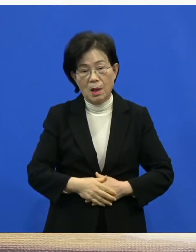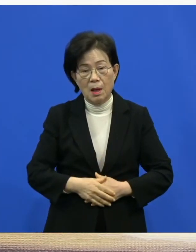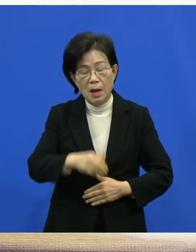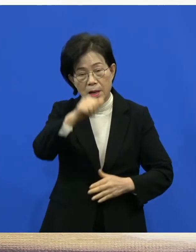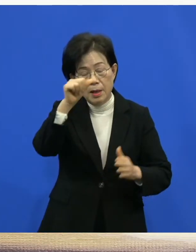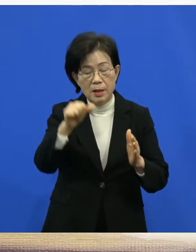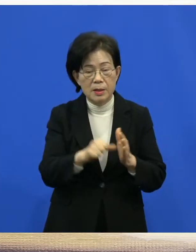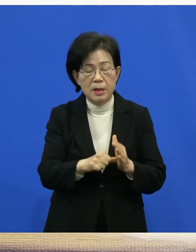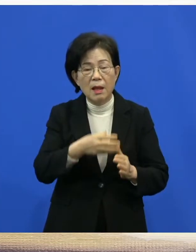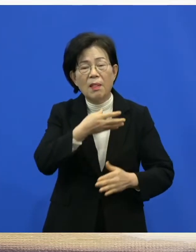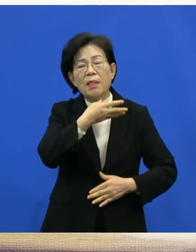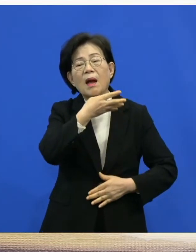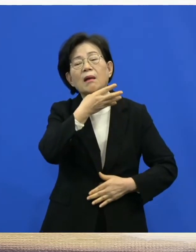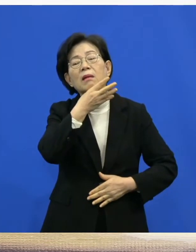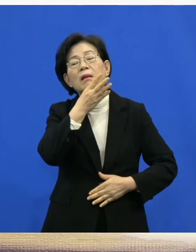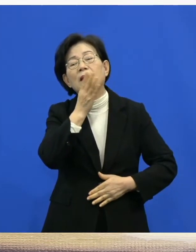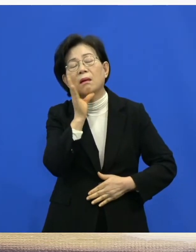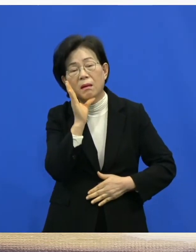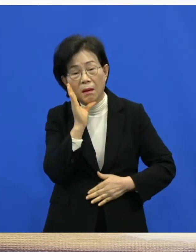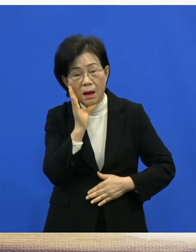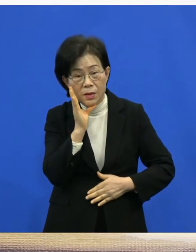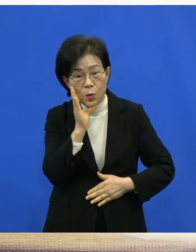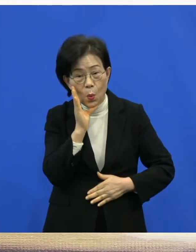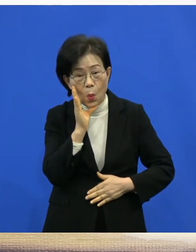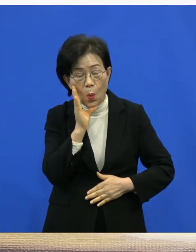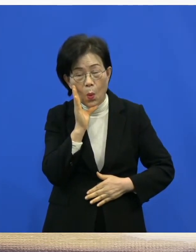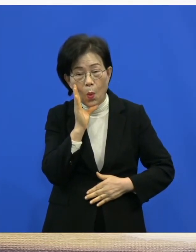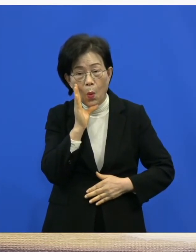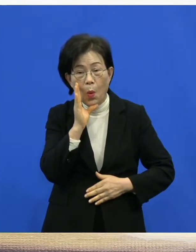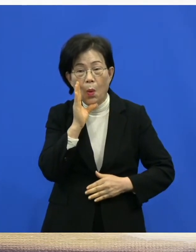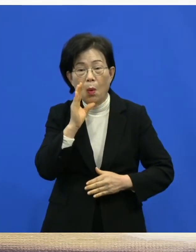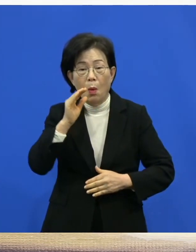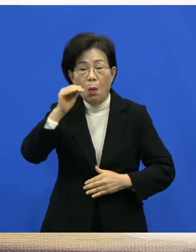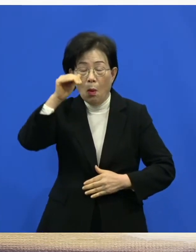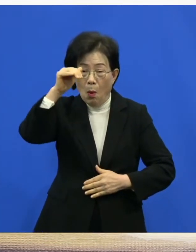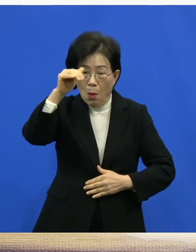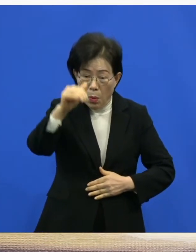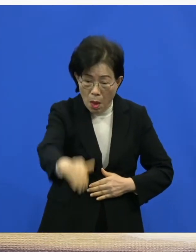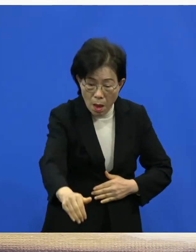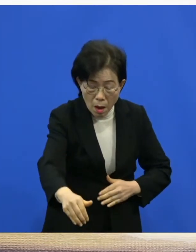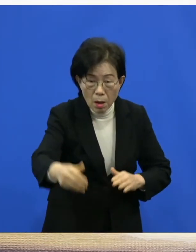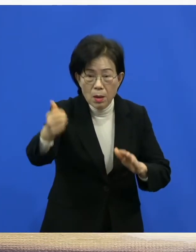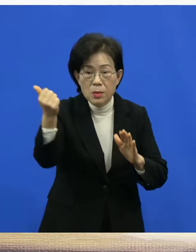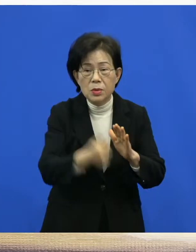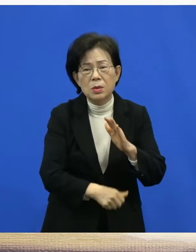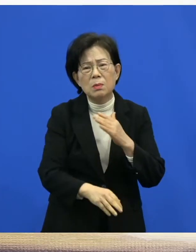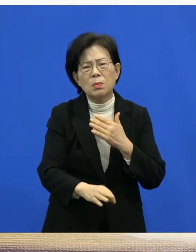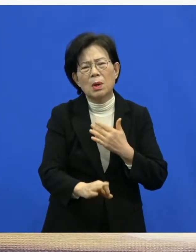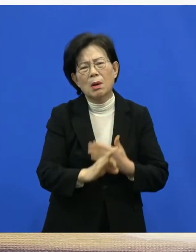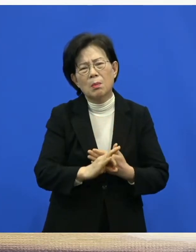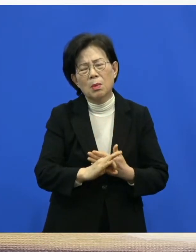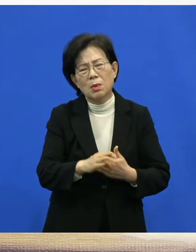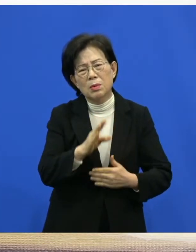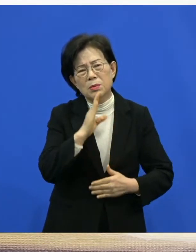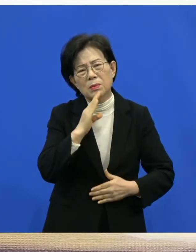인생의 후반부에 잘 나가다가 인생의 후반부에 내려가는 경험은 참혹합니다.